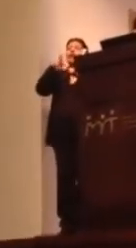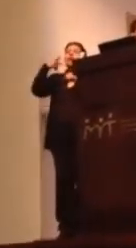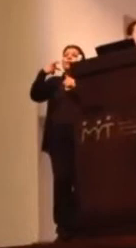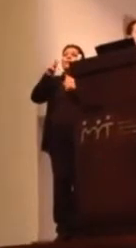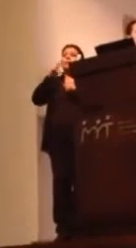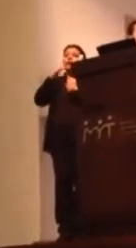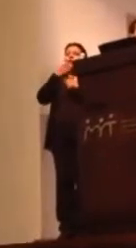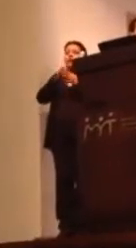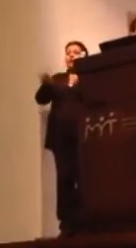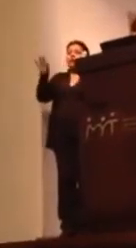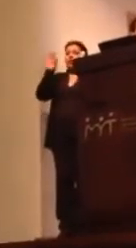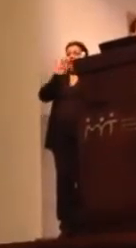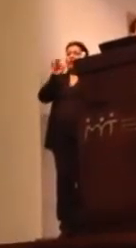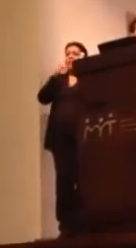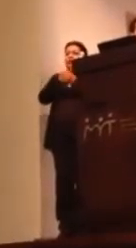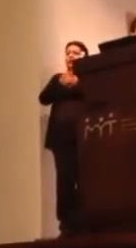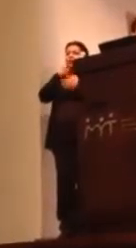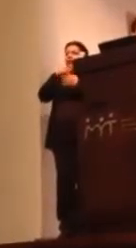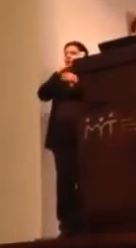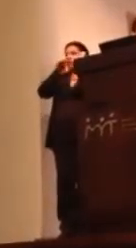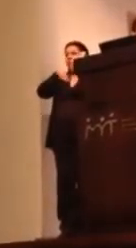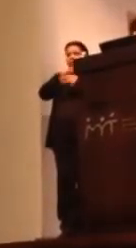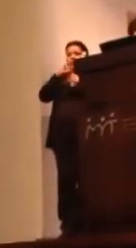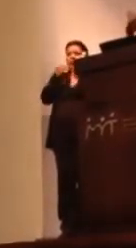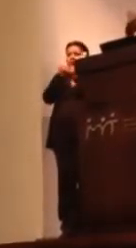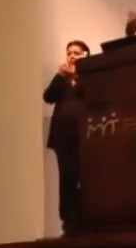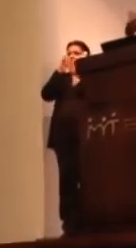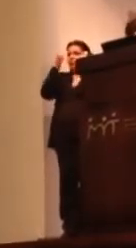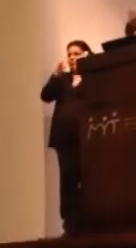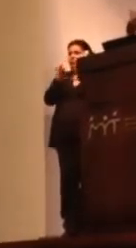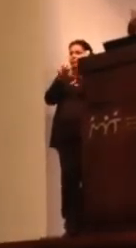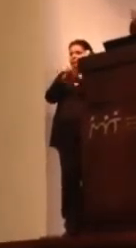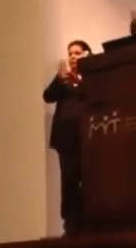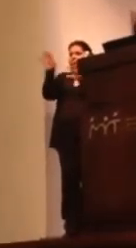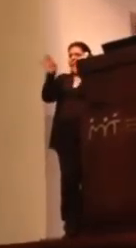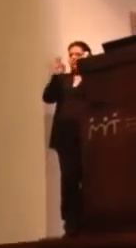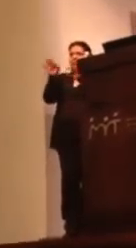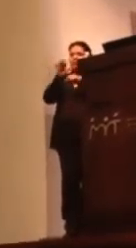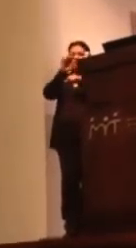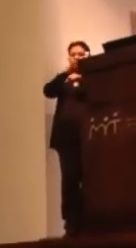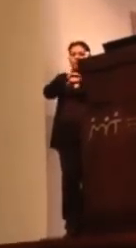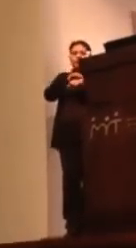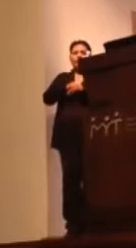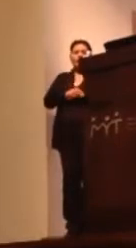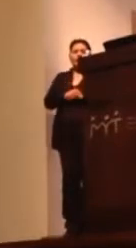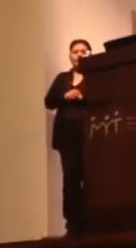Pero lo interesante es que hay combinaciones de todo esto. ¿Okay?